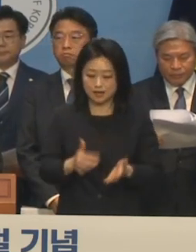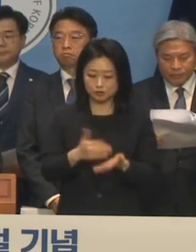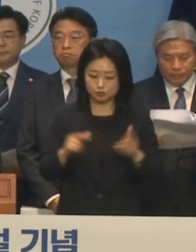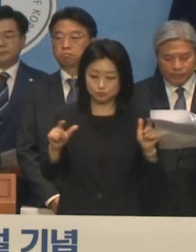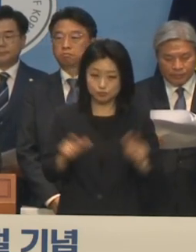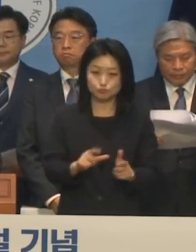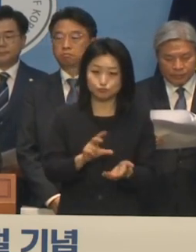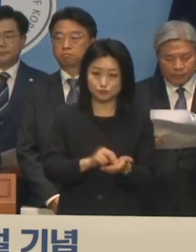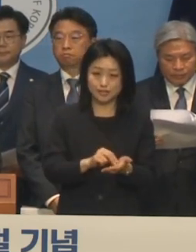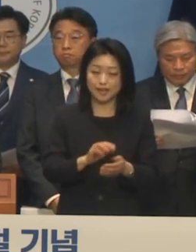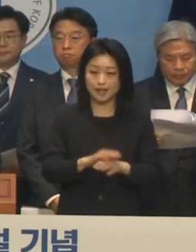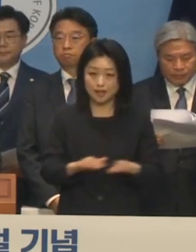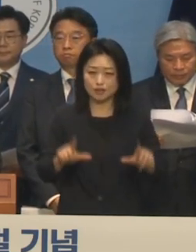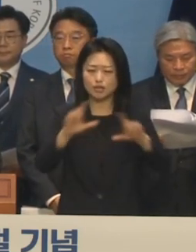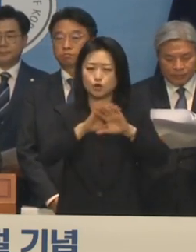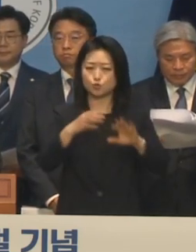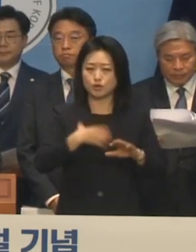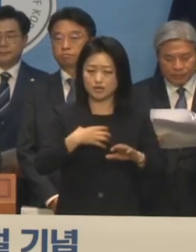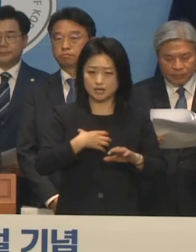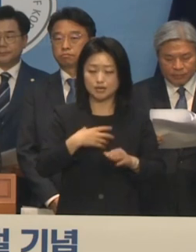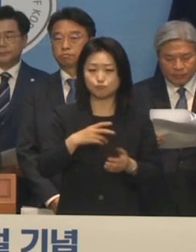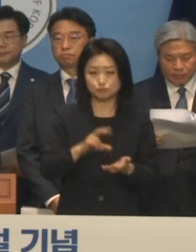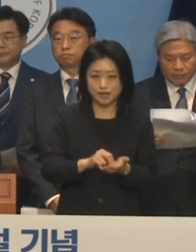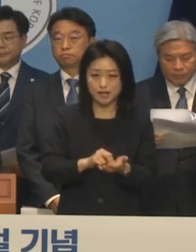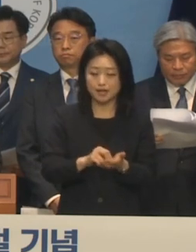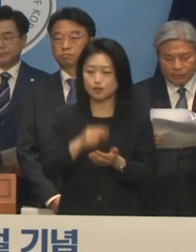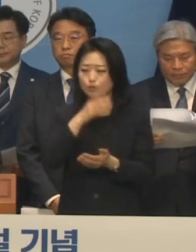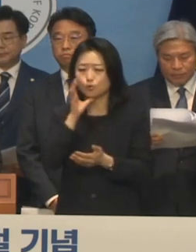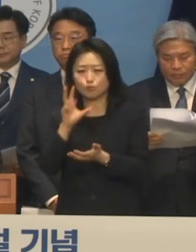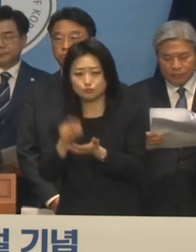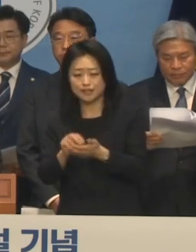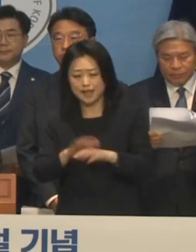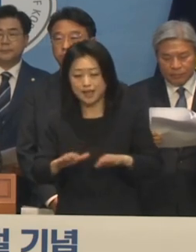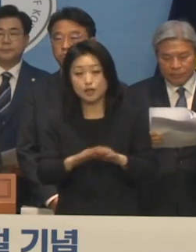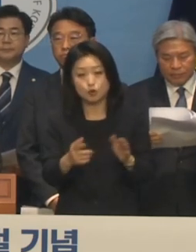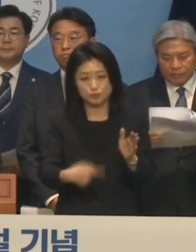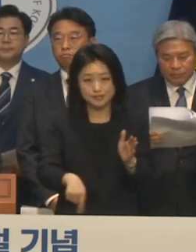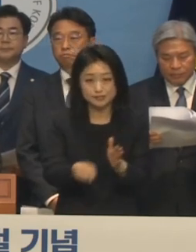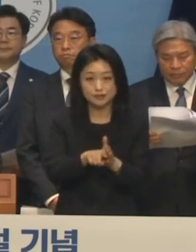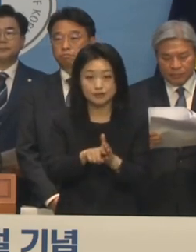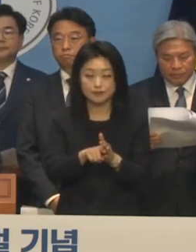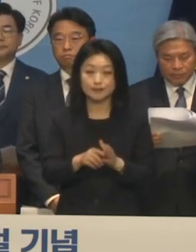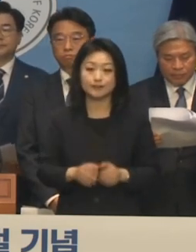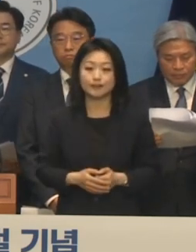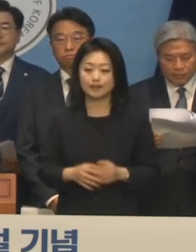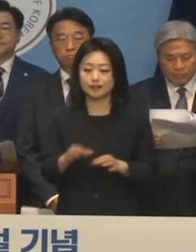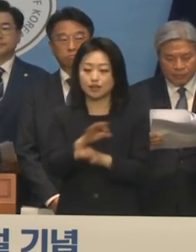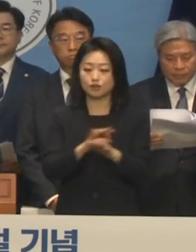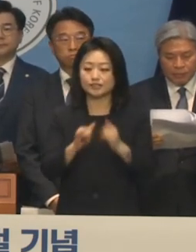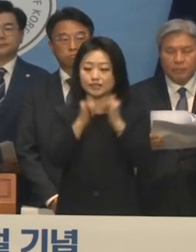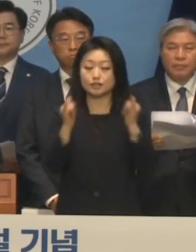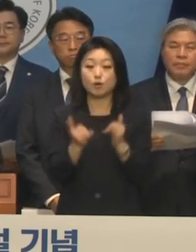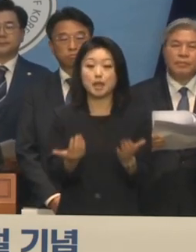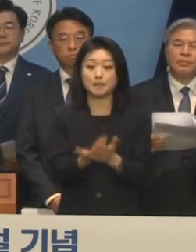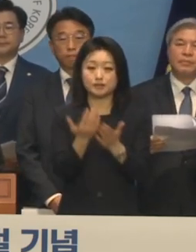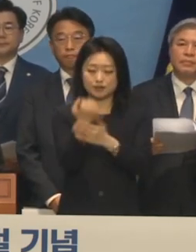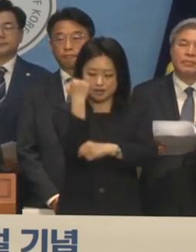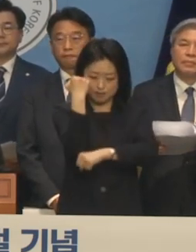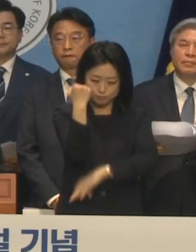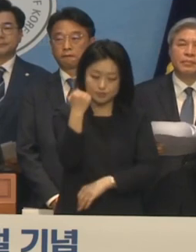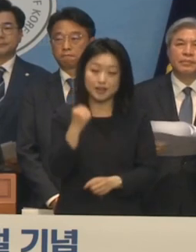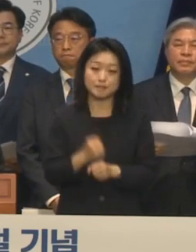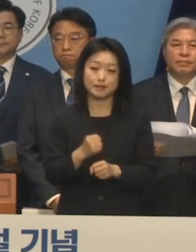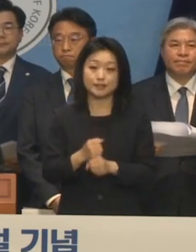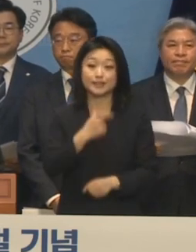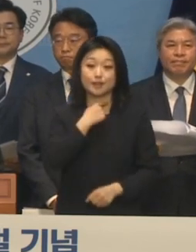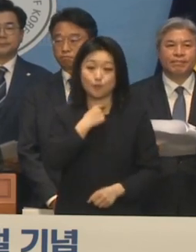고령화 위기와 기후위기, 산업전환에 따른 미래의 노동 문제 해결을 위해 지속가능한 경제사회 발전의 토대를 만들